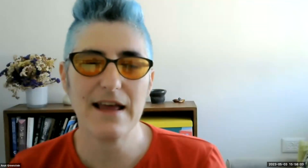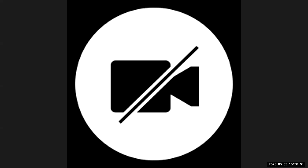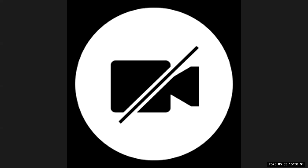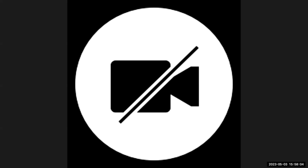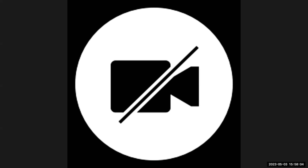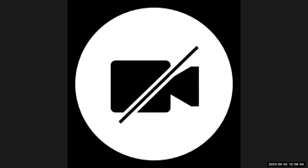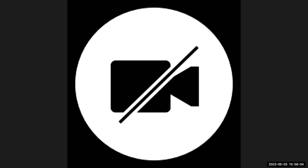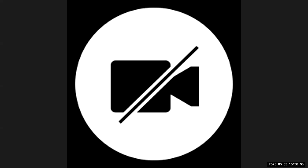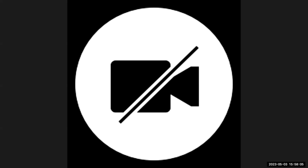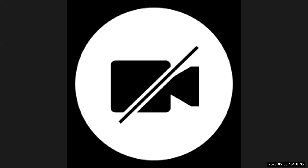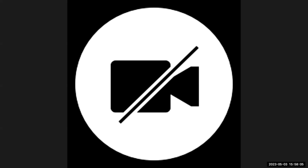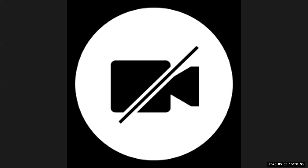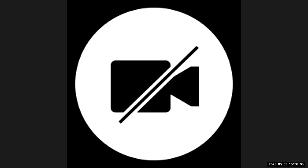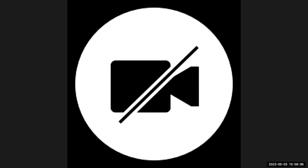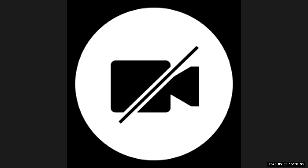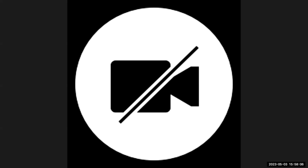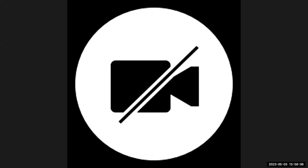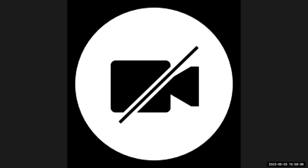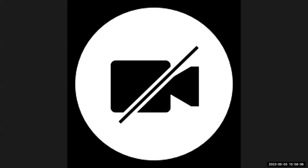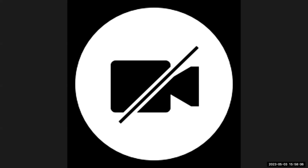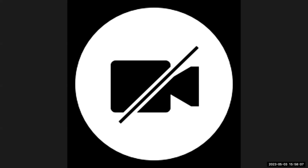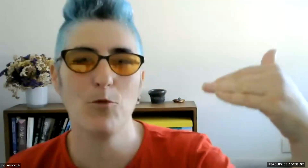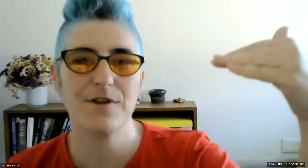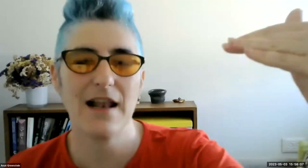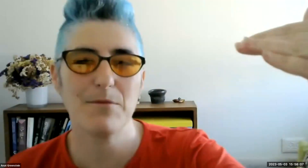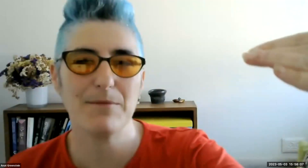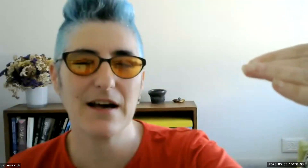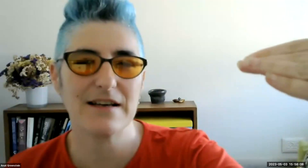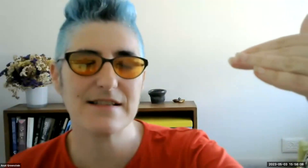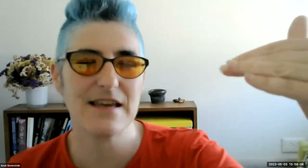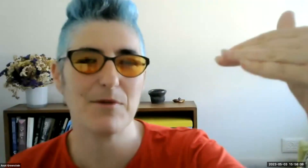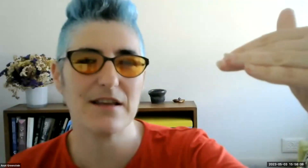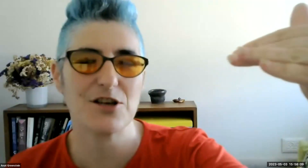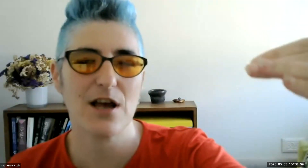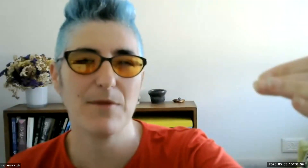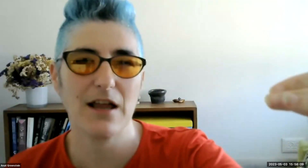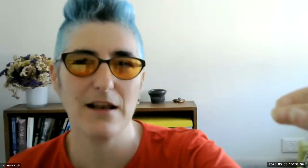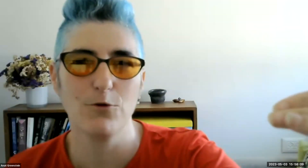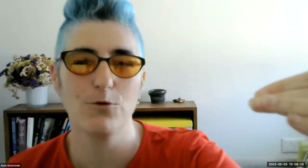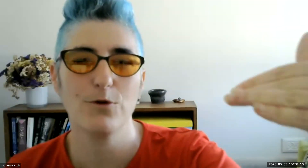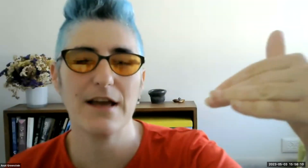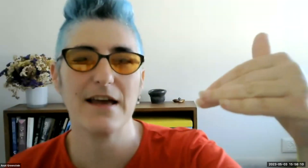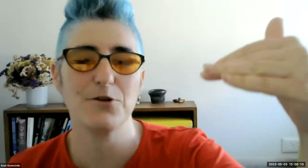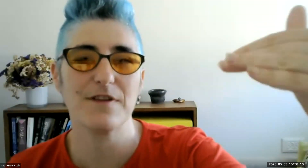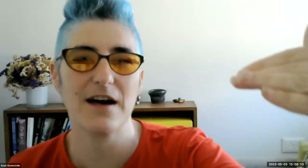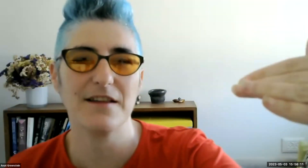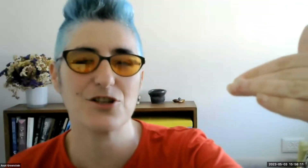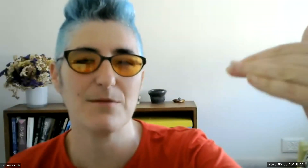לאו דווקא על הנגשה של המודלים המרכזיים, כדי שהם יכללו יותר אנשים